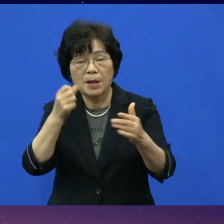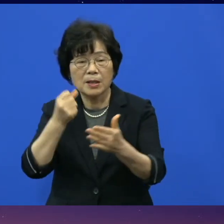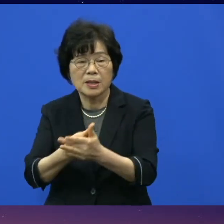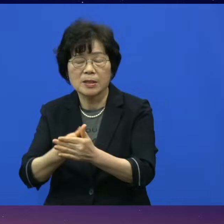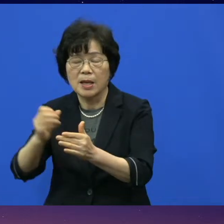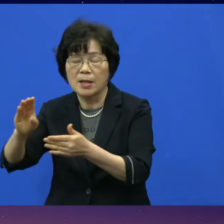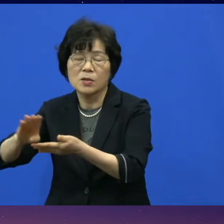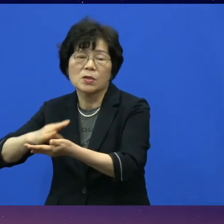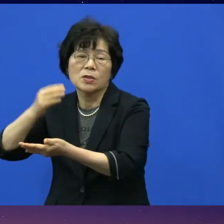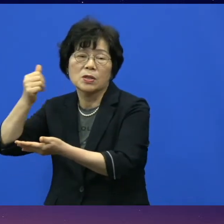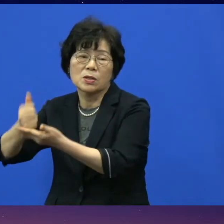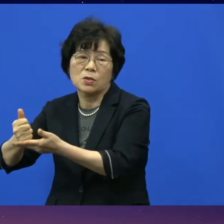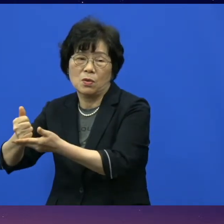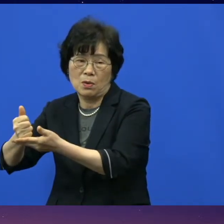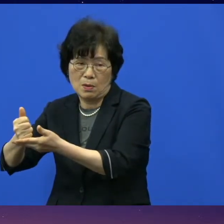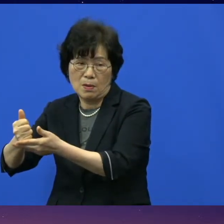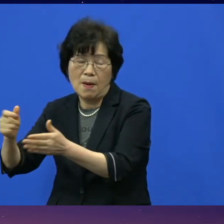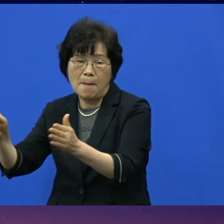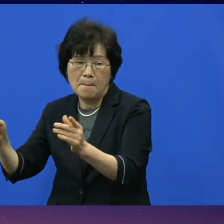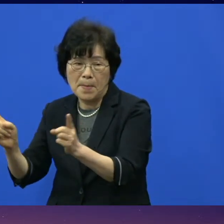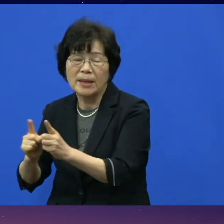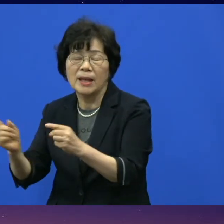예수 그리스도.